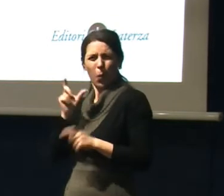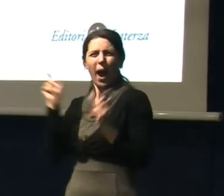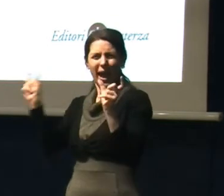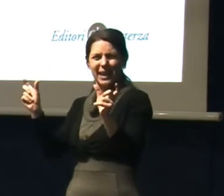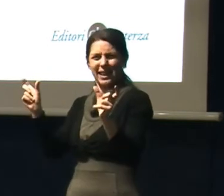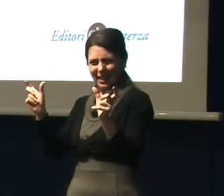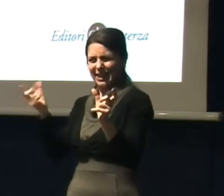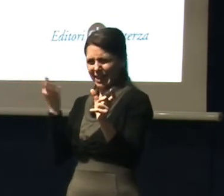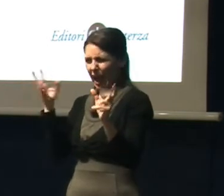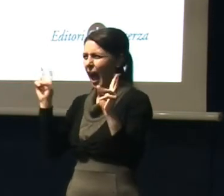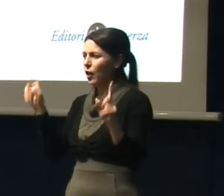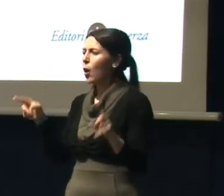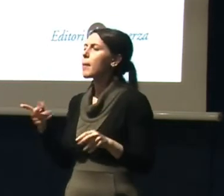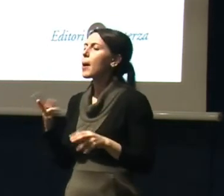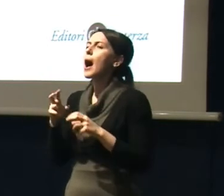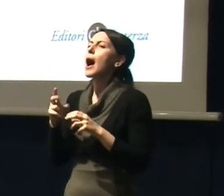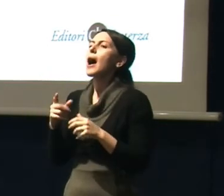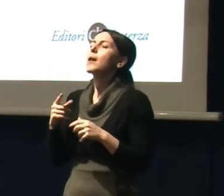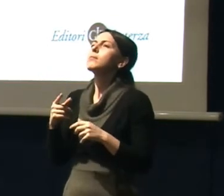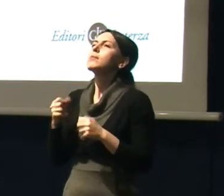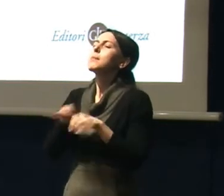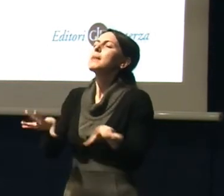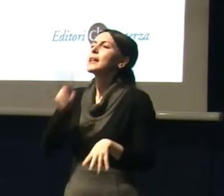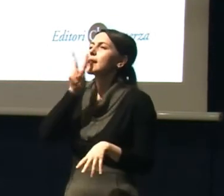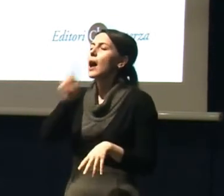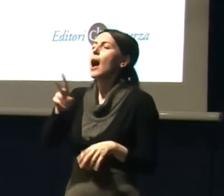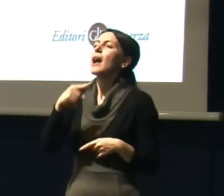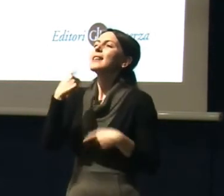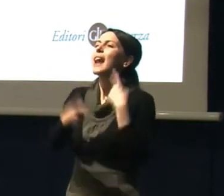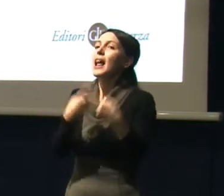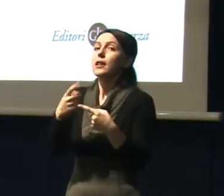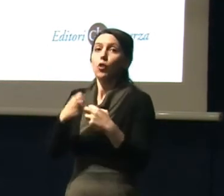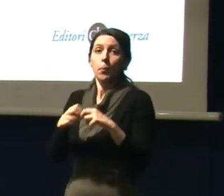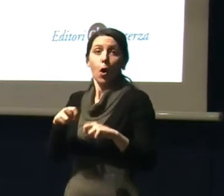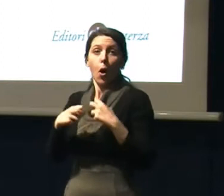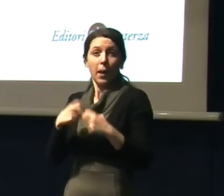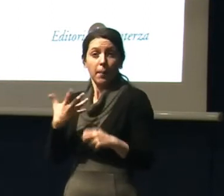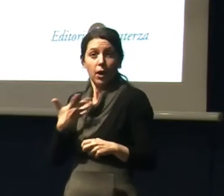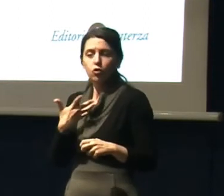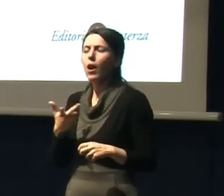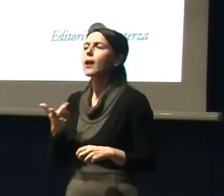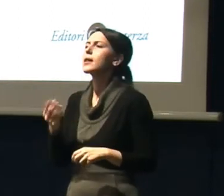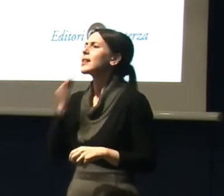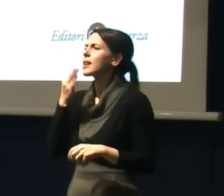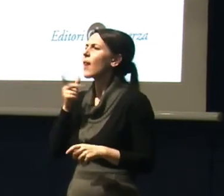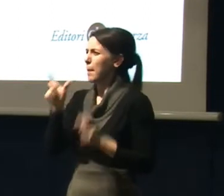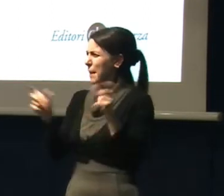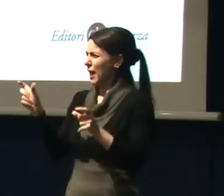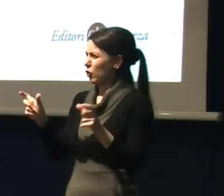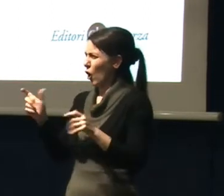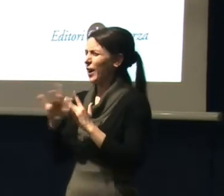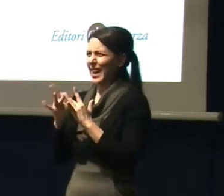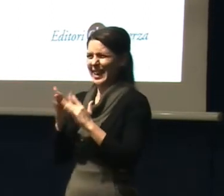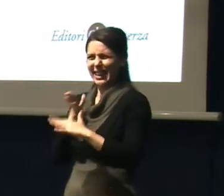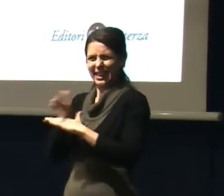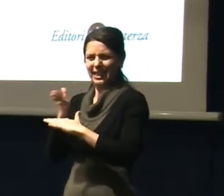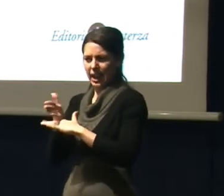c'è un problema nei media tradizionali che la gente che usa internet si è abbiamo la